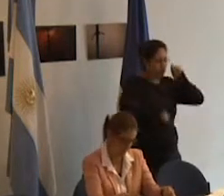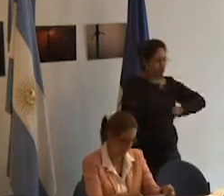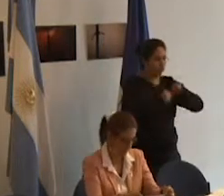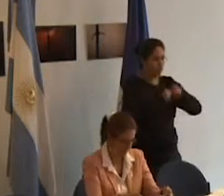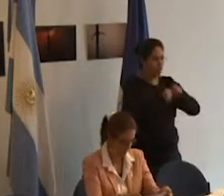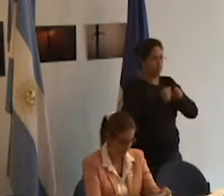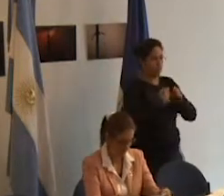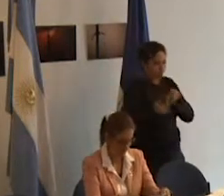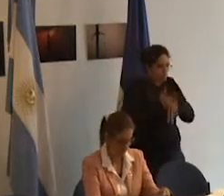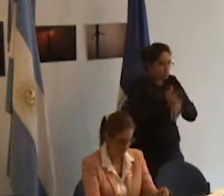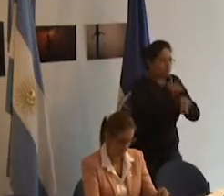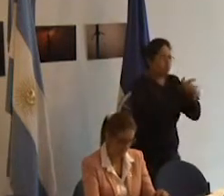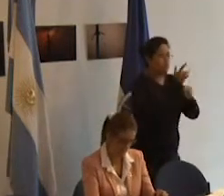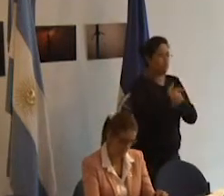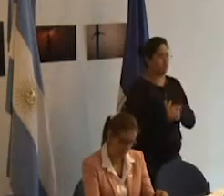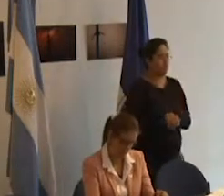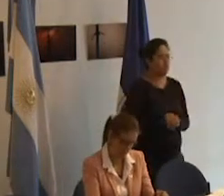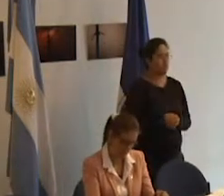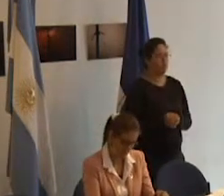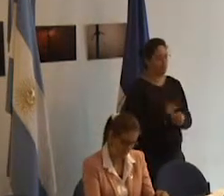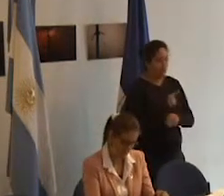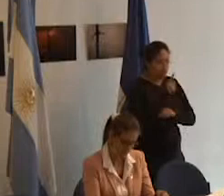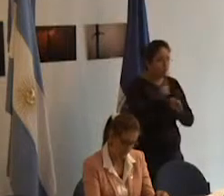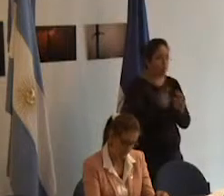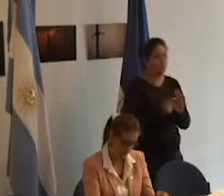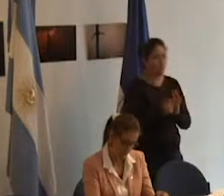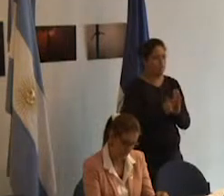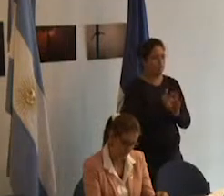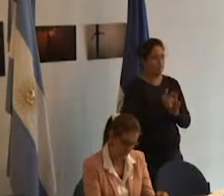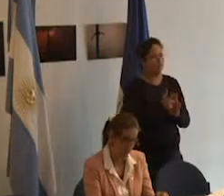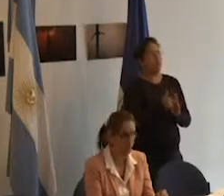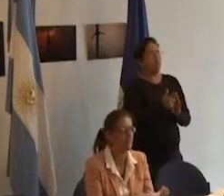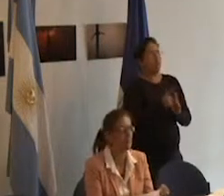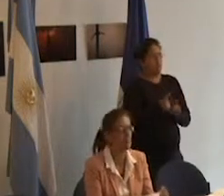el jalonamiento de la opinión,